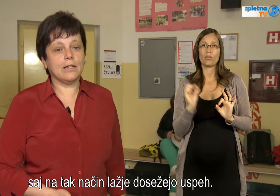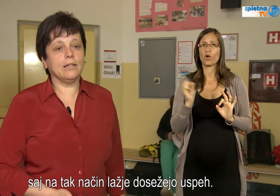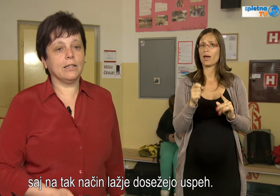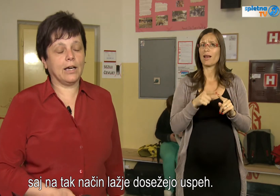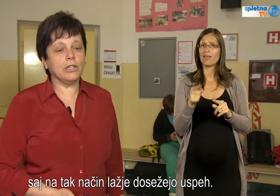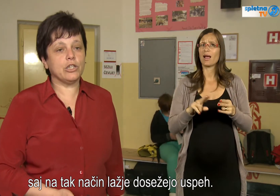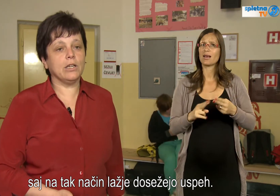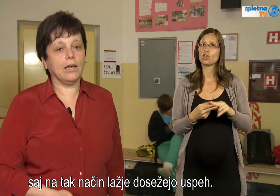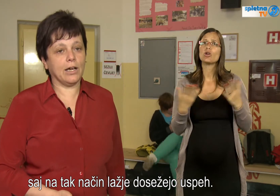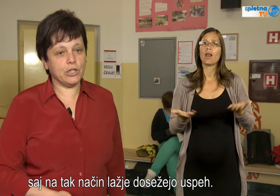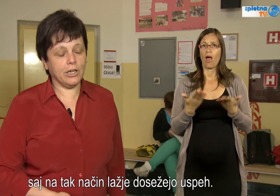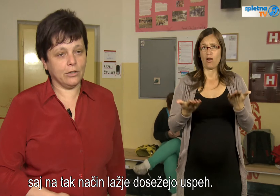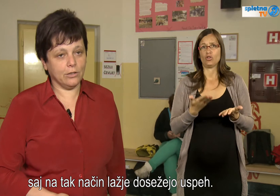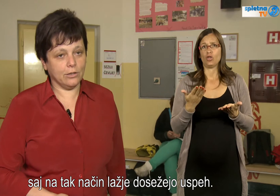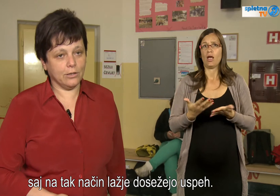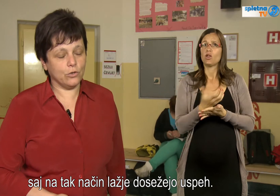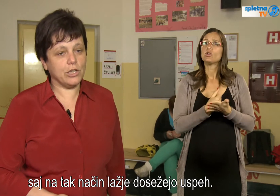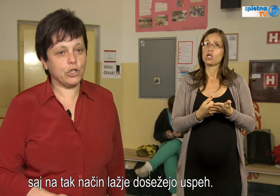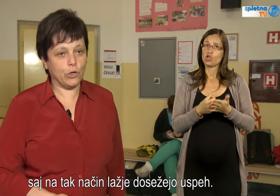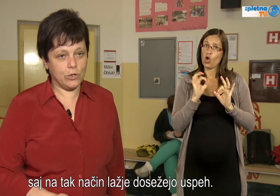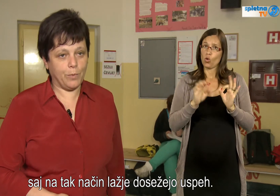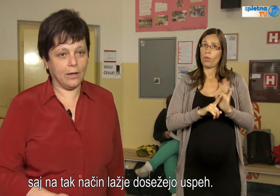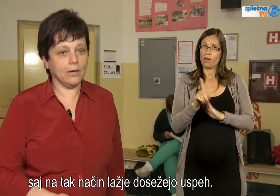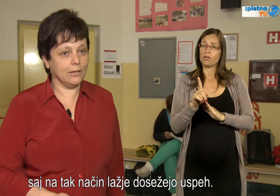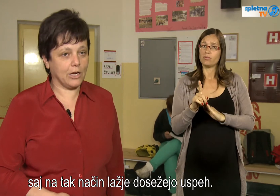na tak način lažje dosežejo uspeh.